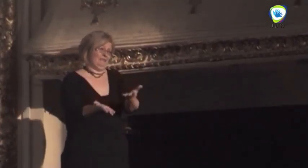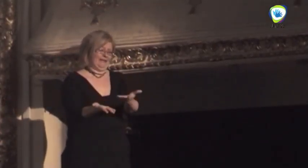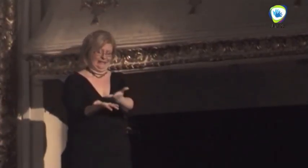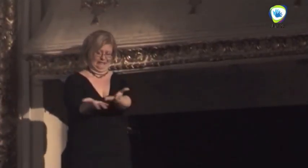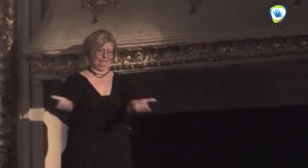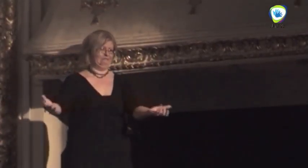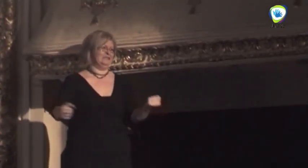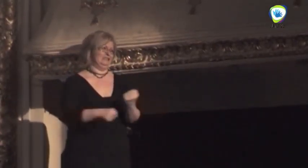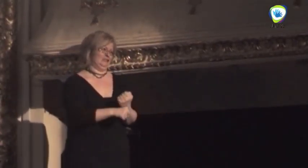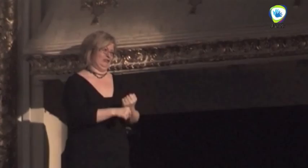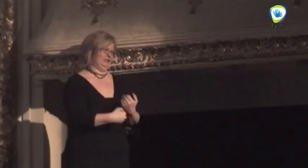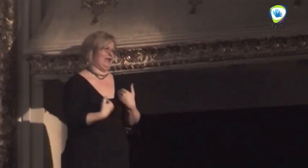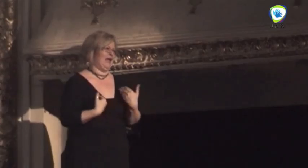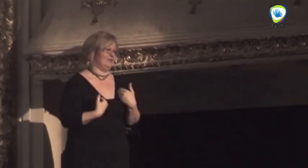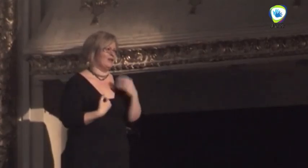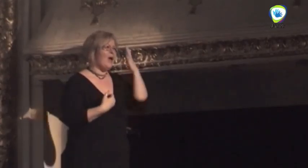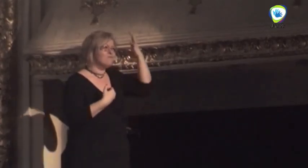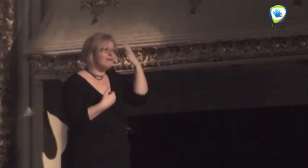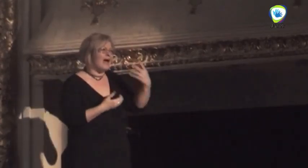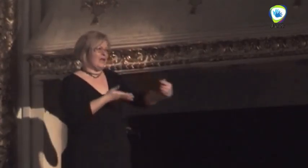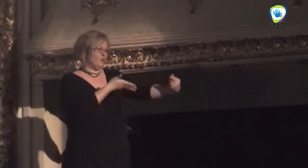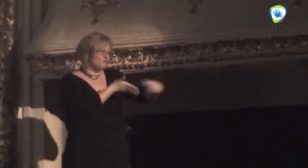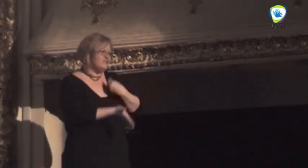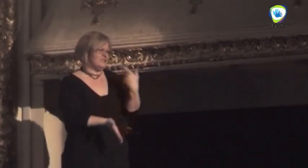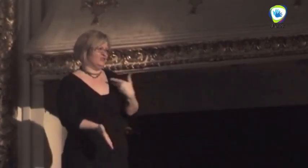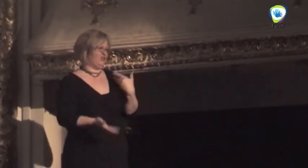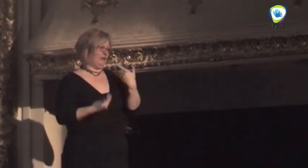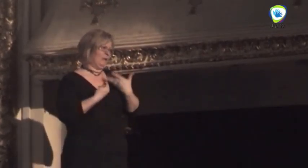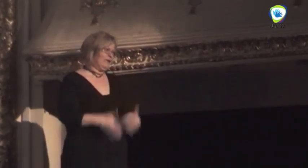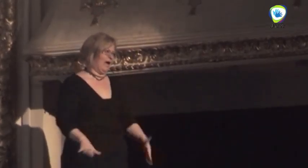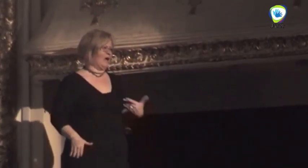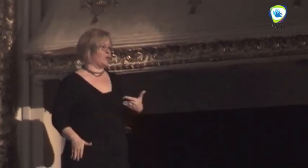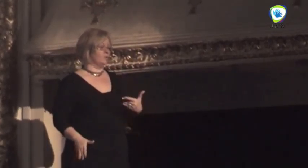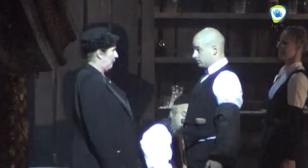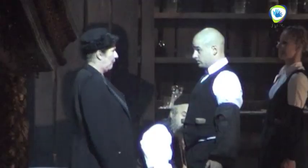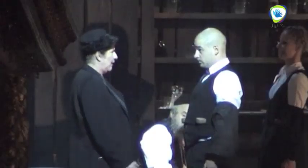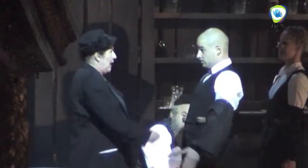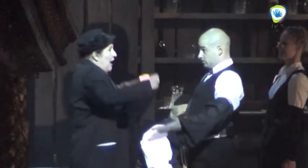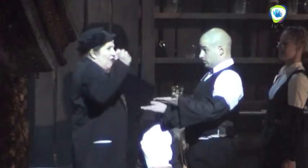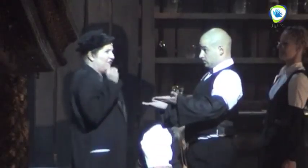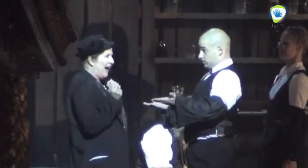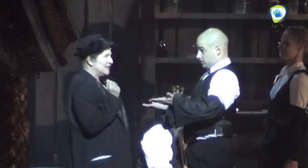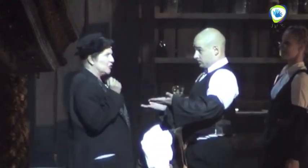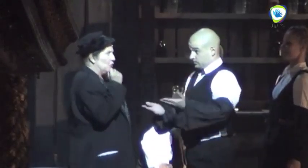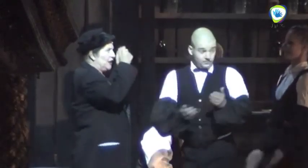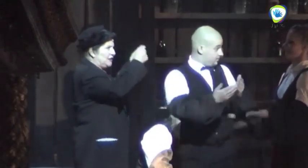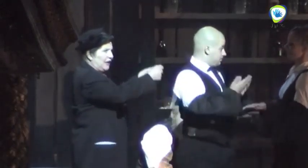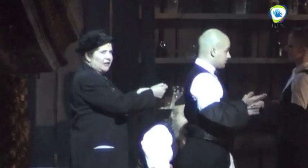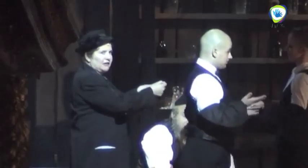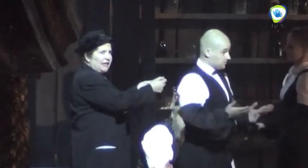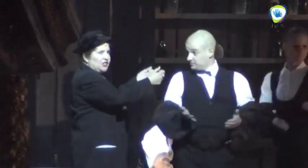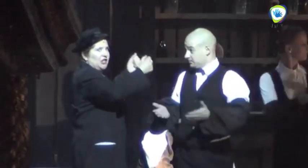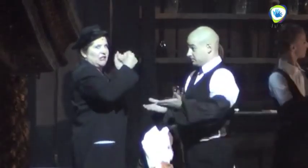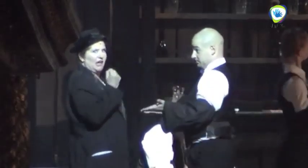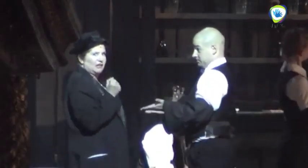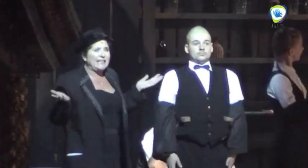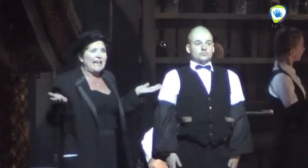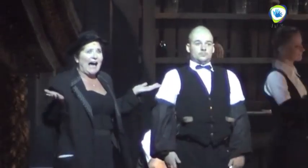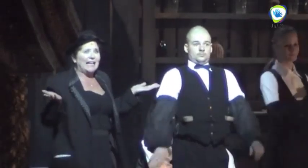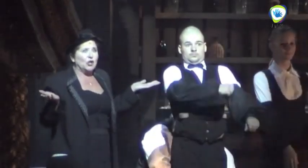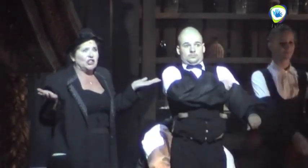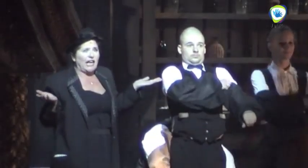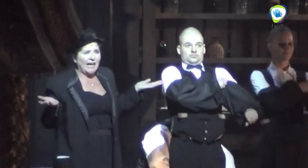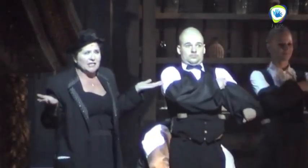Gáspár barátom, így van. Eljött, mert szeretem, szeretem, és a feleségem lesz. Elég van! Azonnal abba adjuk! Hozzá se nyúlk! Hát most tessék, fiú, mit művel te hittem? A bárányú térítse meg a káromat, szóval! Felszólít,